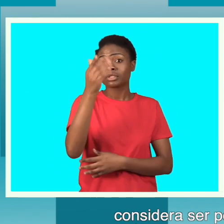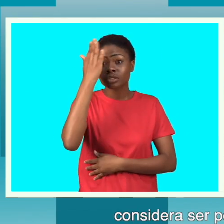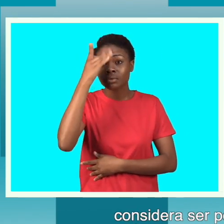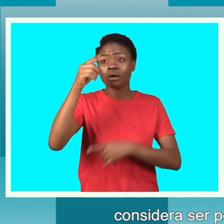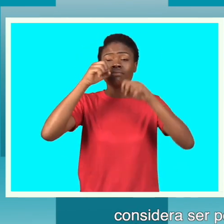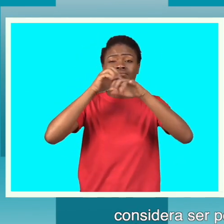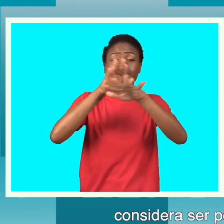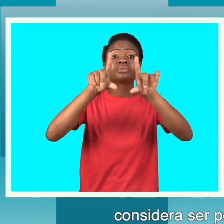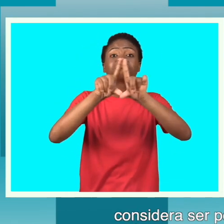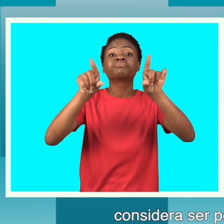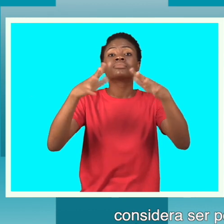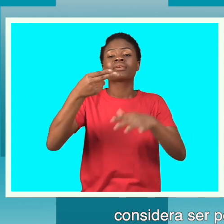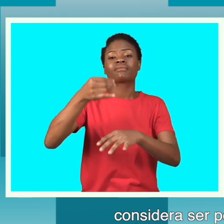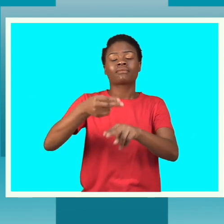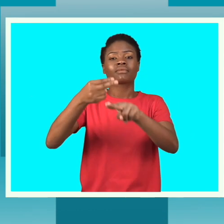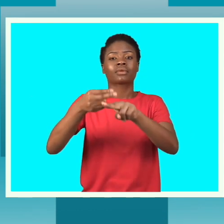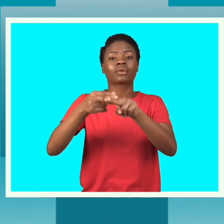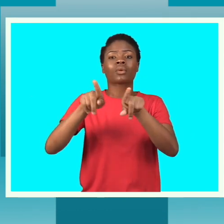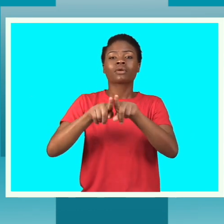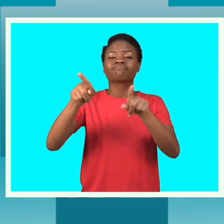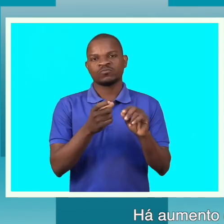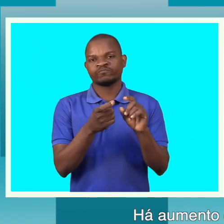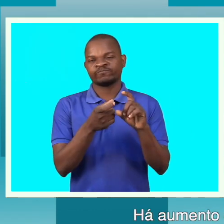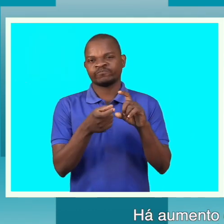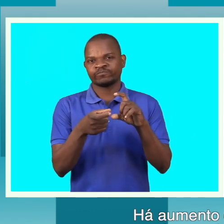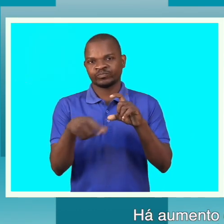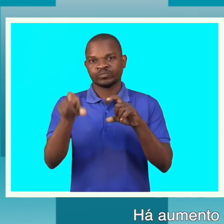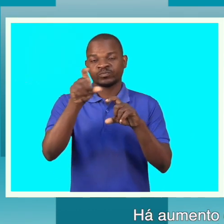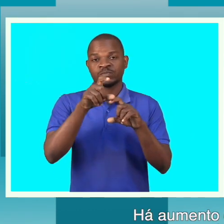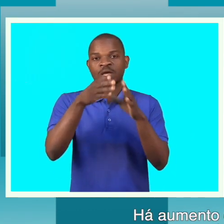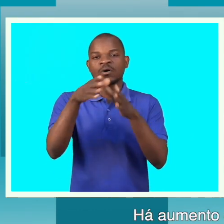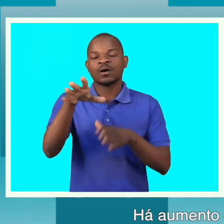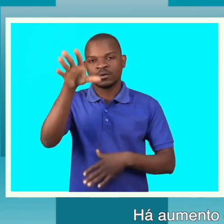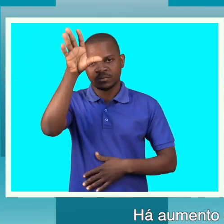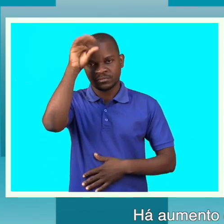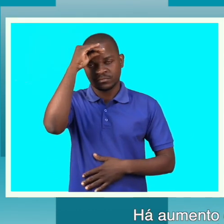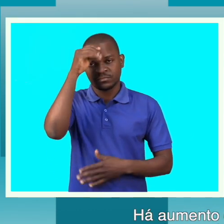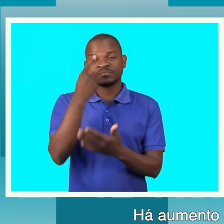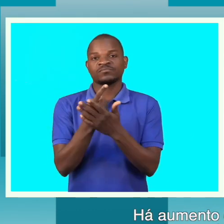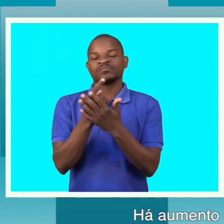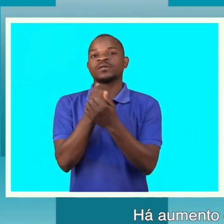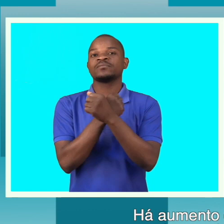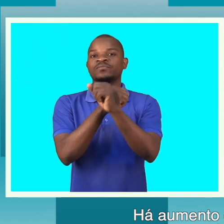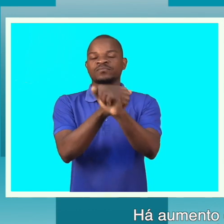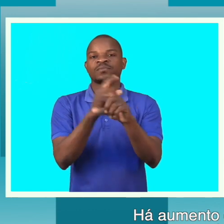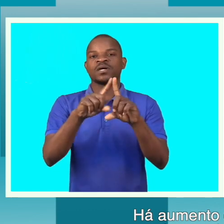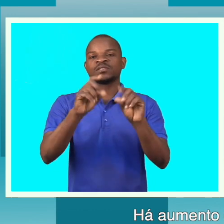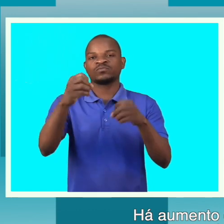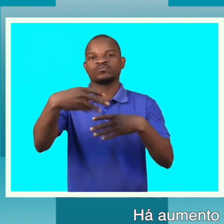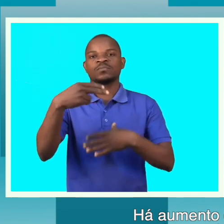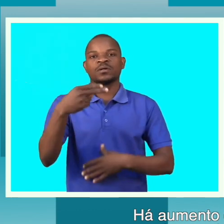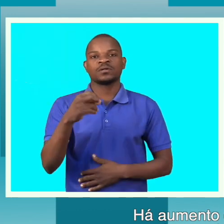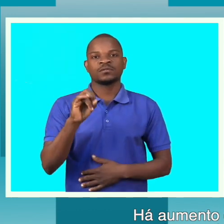da mensagem sobre a prevenção do HIV na capital do país. Há um aumento da consciência das pessoas de que devem se prevenir